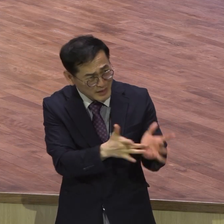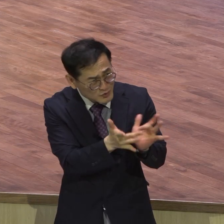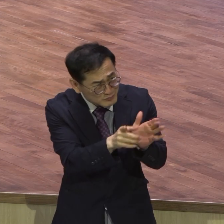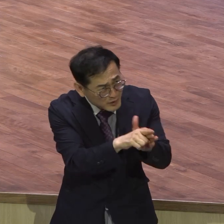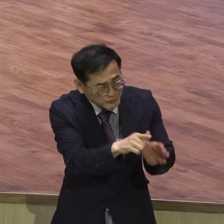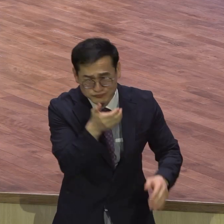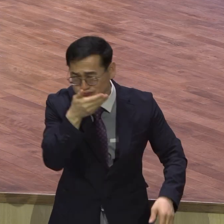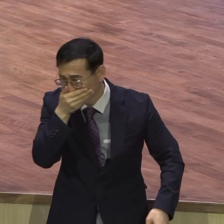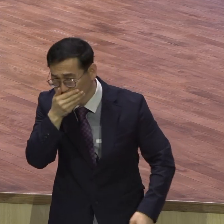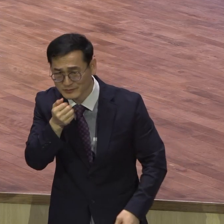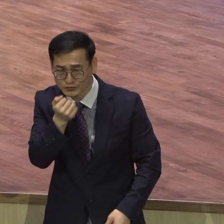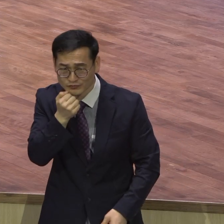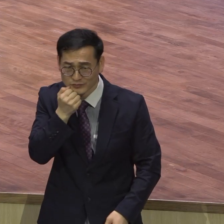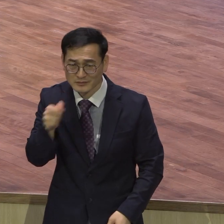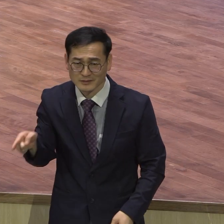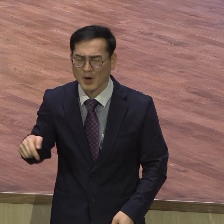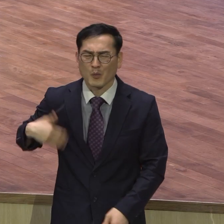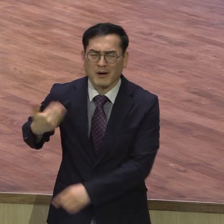이해 안 돼요. 불신자들이.